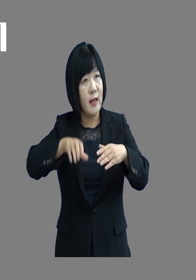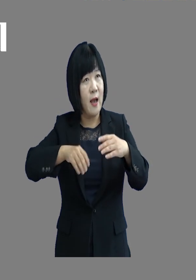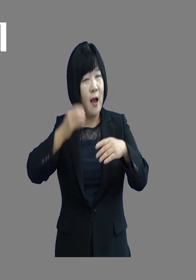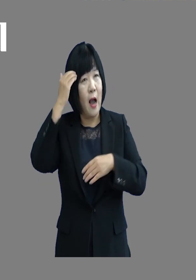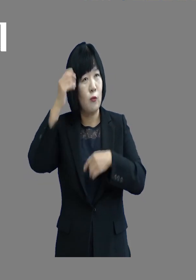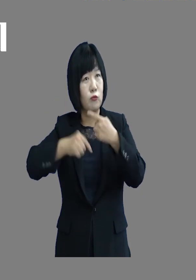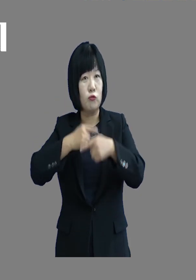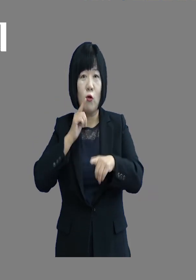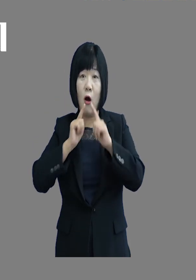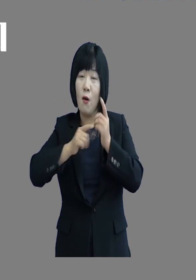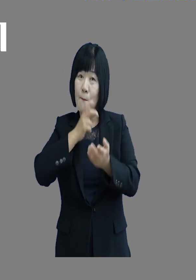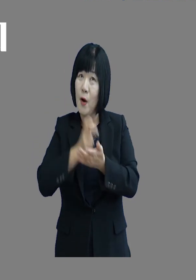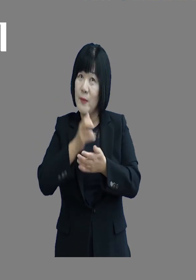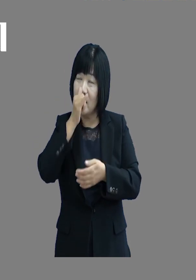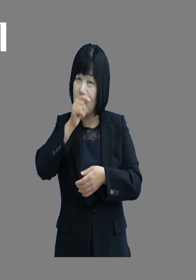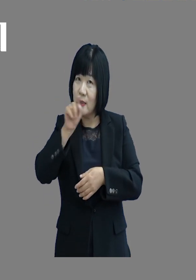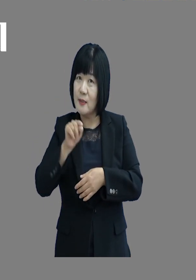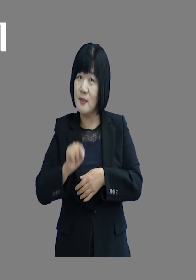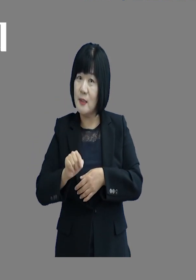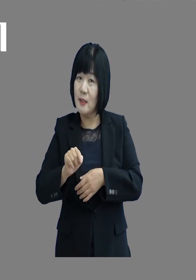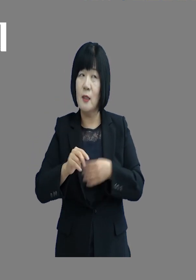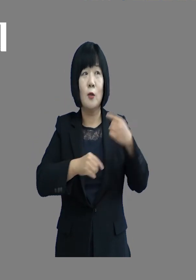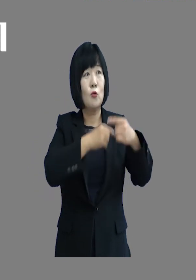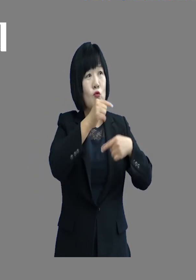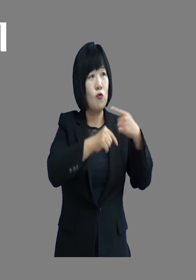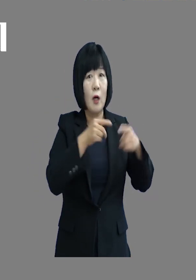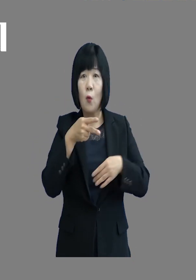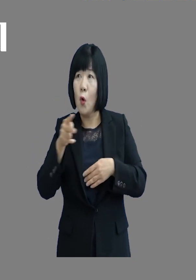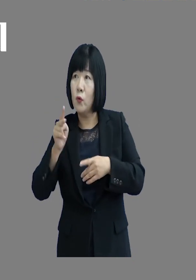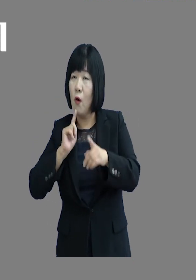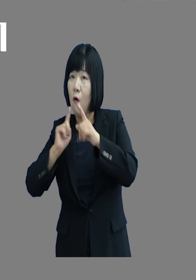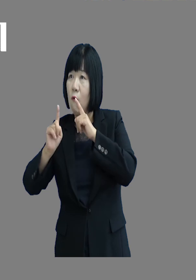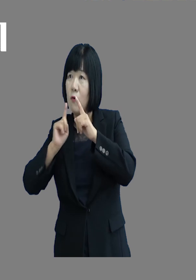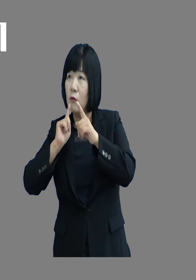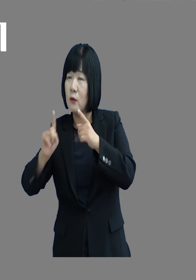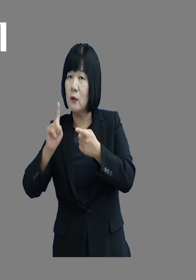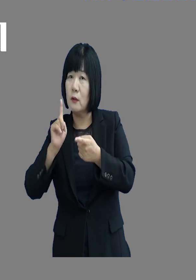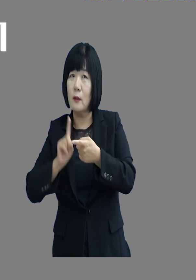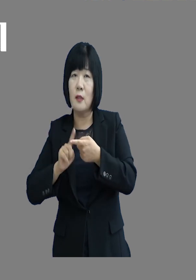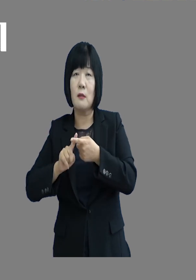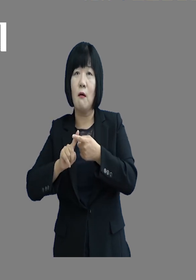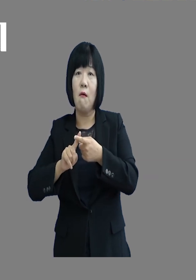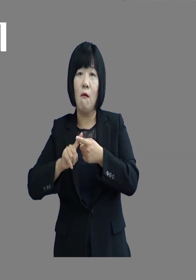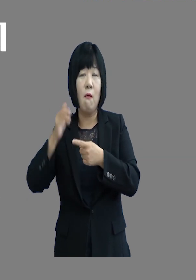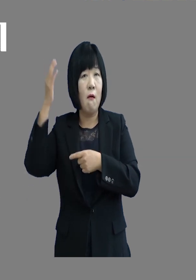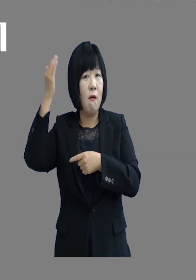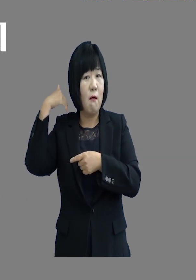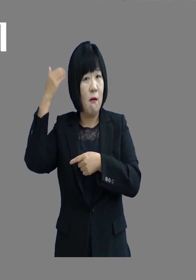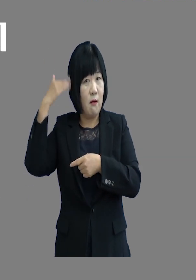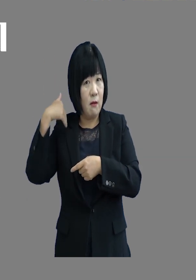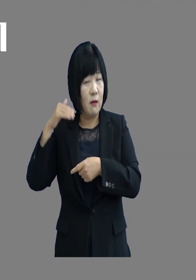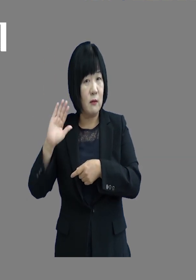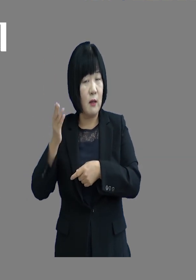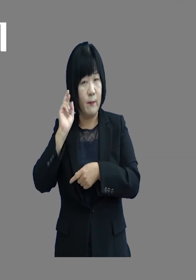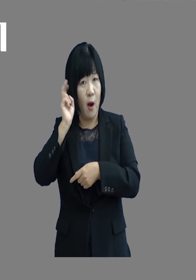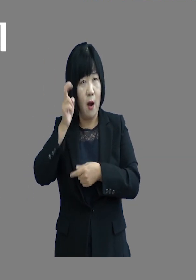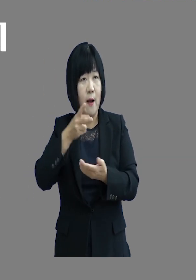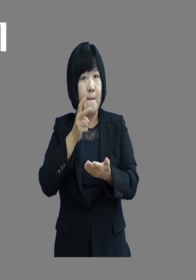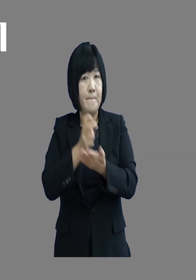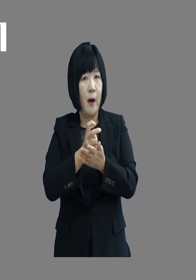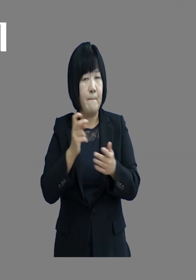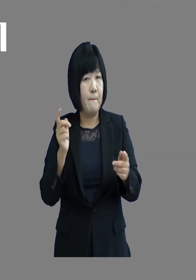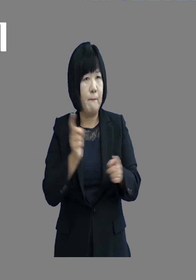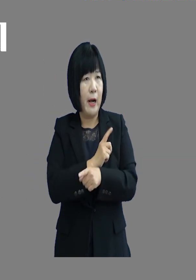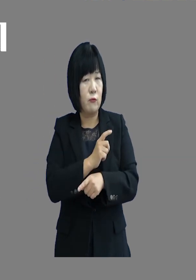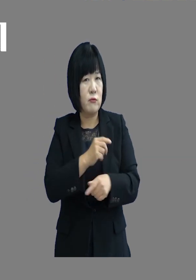아니 그보다 먼저 수어가 언어라는 것조차 모르고 계셨을 겁니다. 법이 바꾸지 못하는